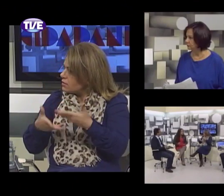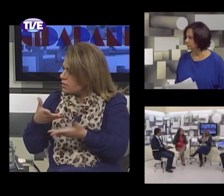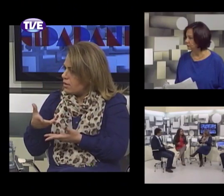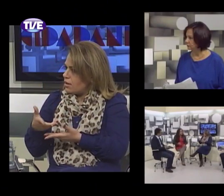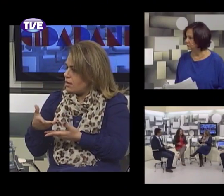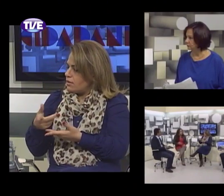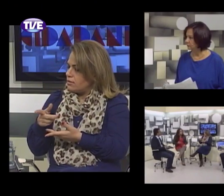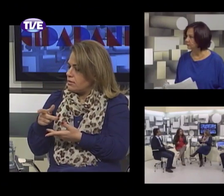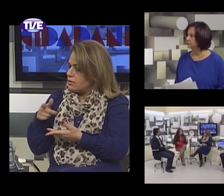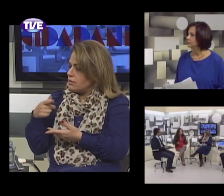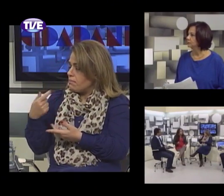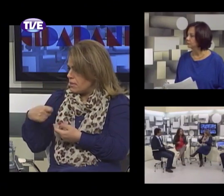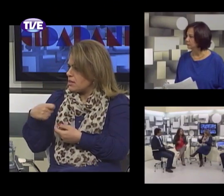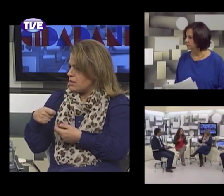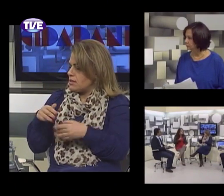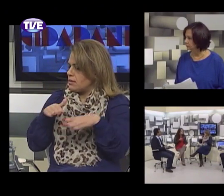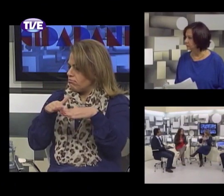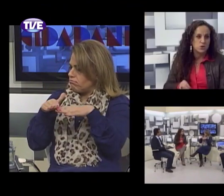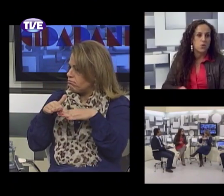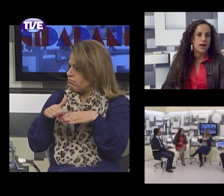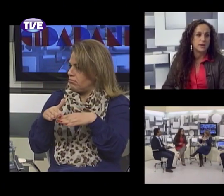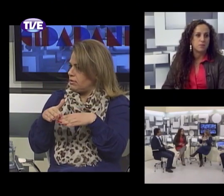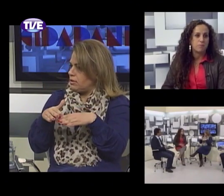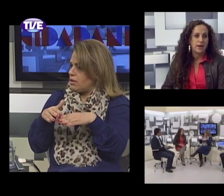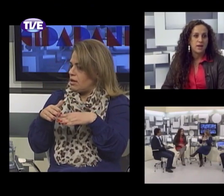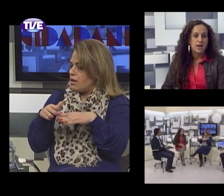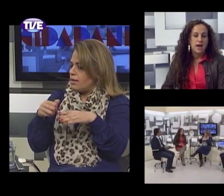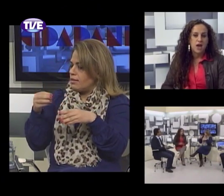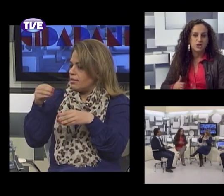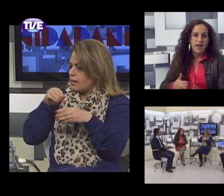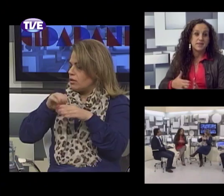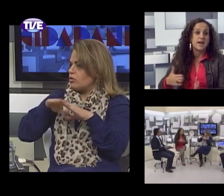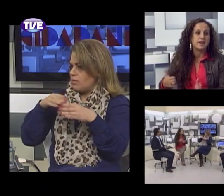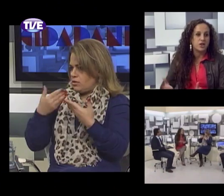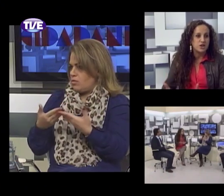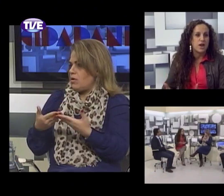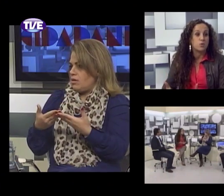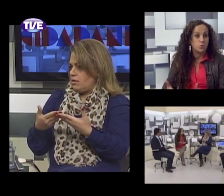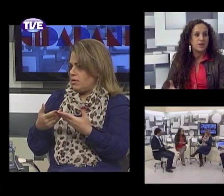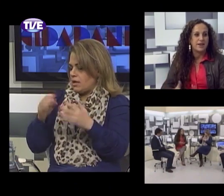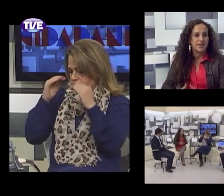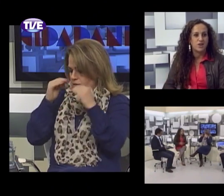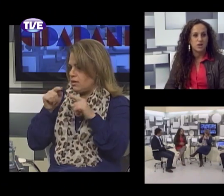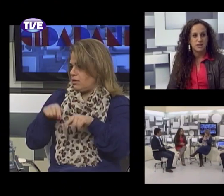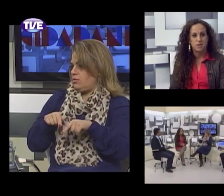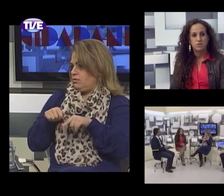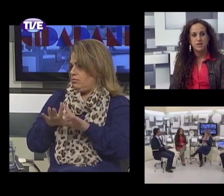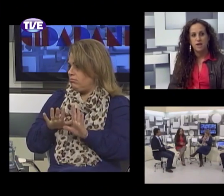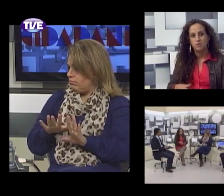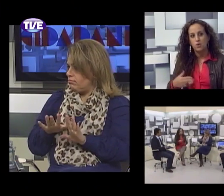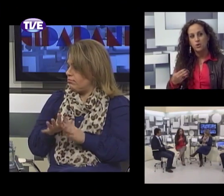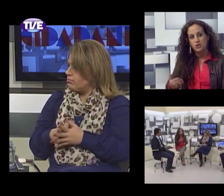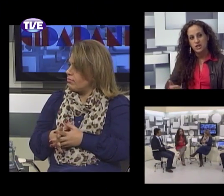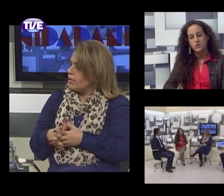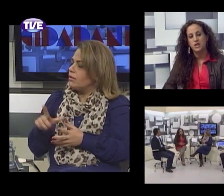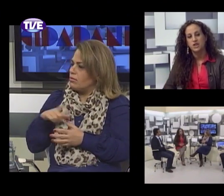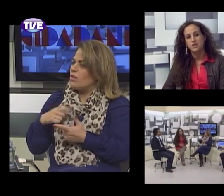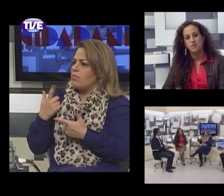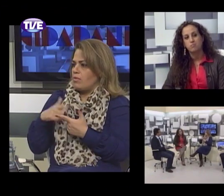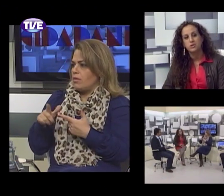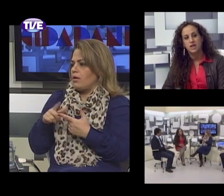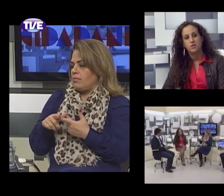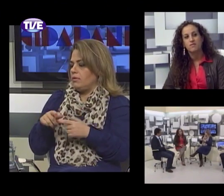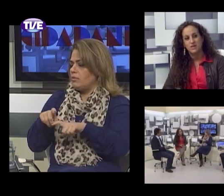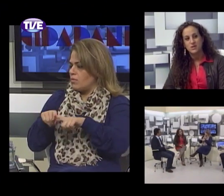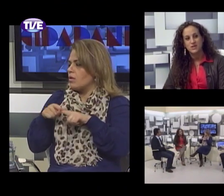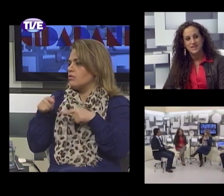ser universalizado em toda a sociedade, no espaço escolar também. Acho que essa é a grande lacuna, claro, né, que nós temos, e é em torno disso que a